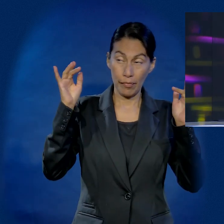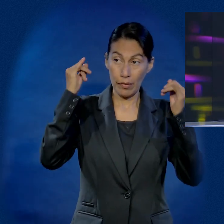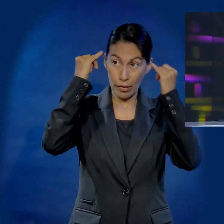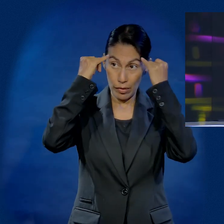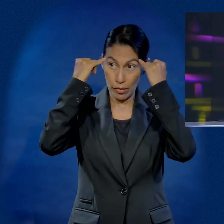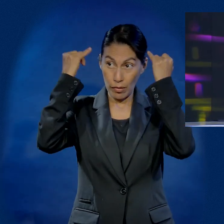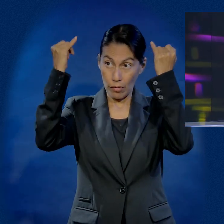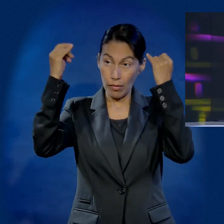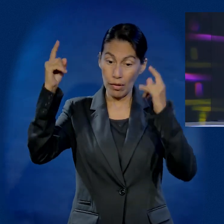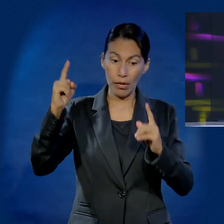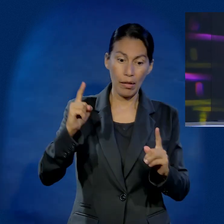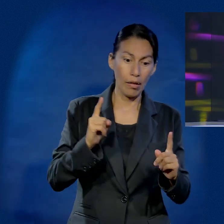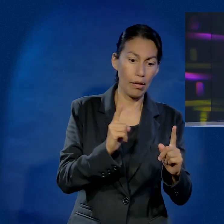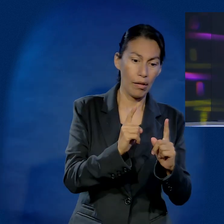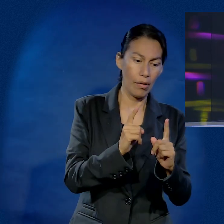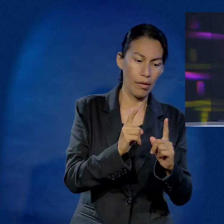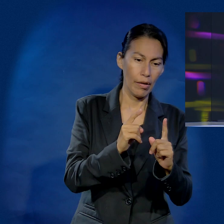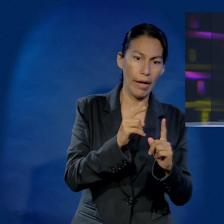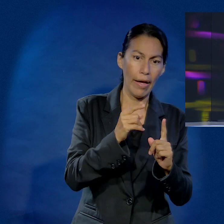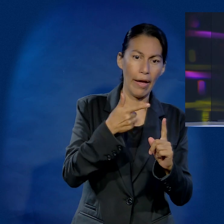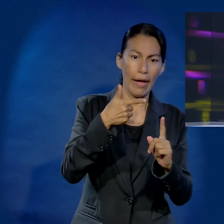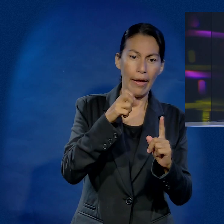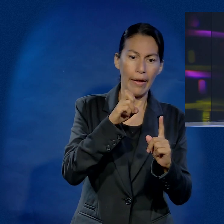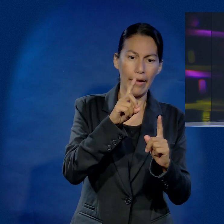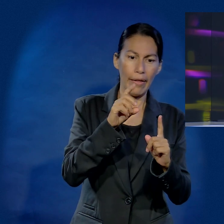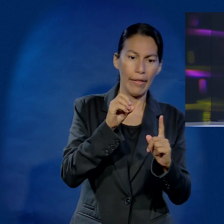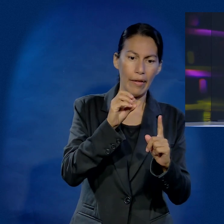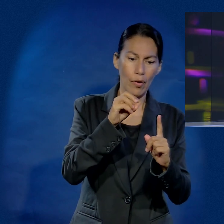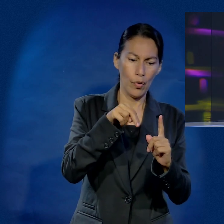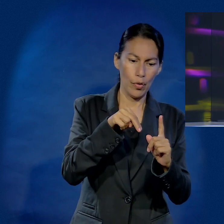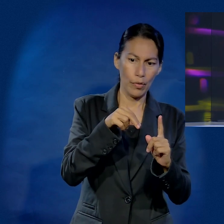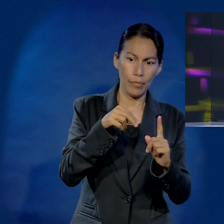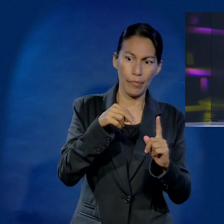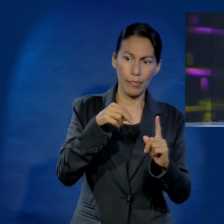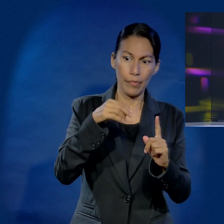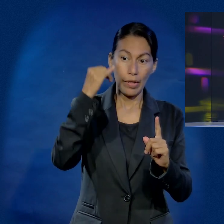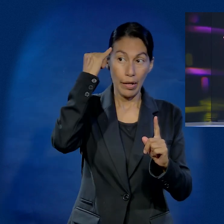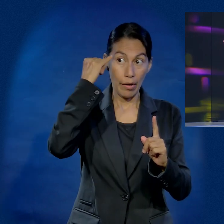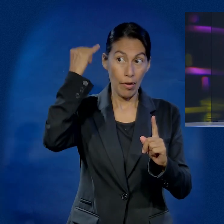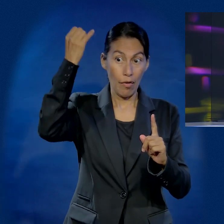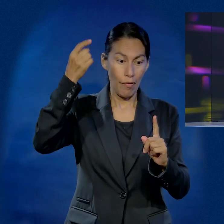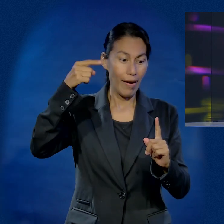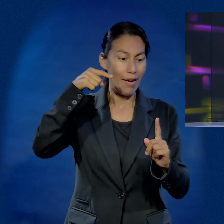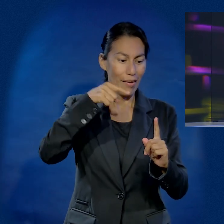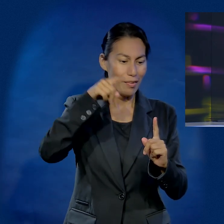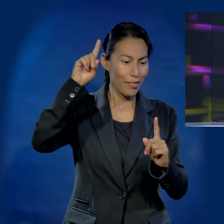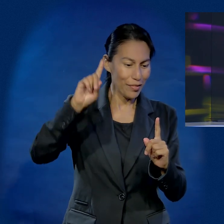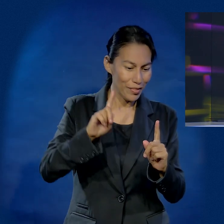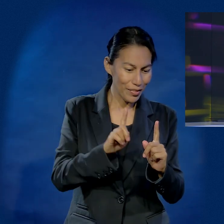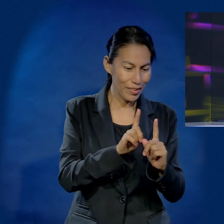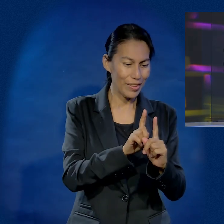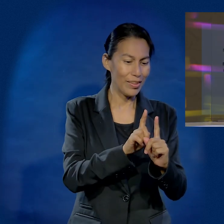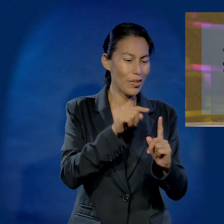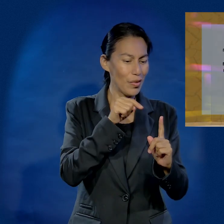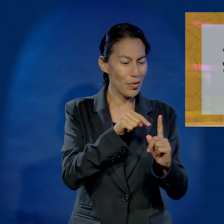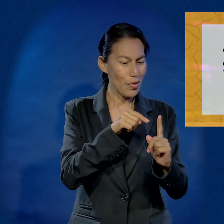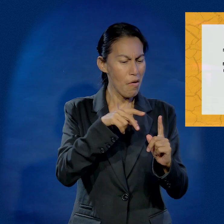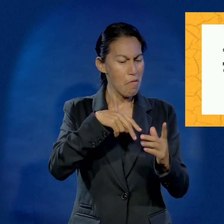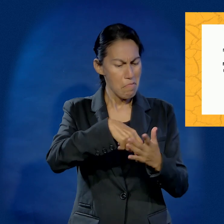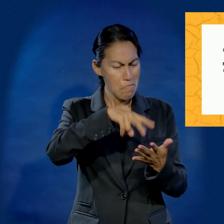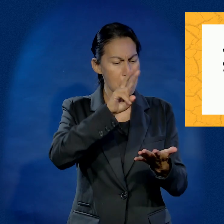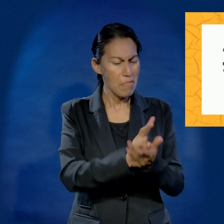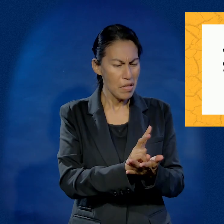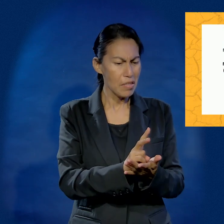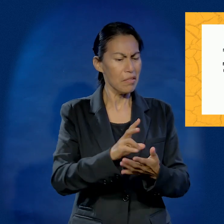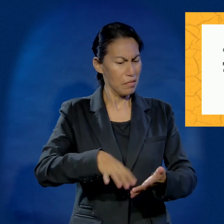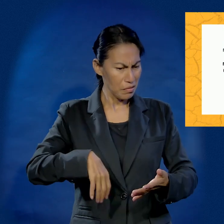Y el ángel de Jehová se le apareció y le dijo a Gedeón, Jehová está contigo, varón esforzado y valiente.